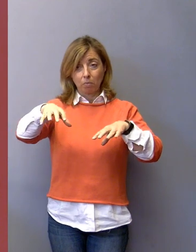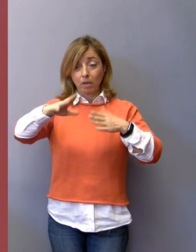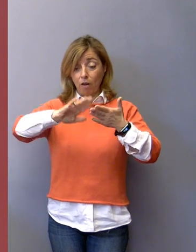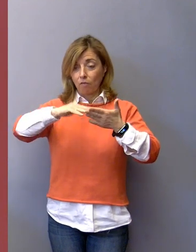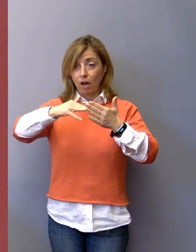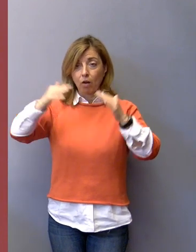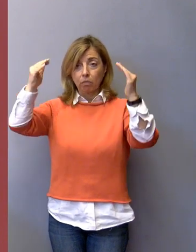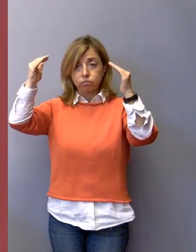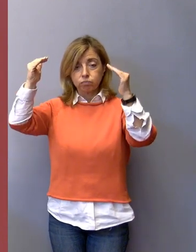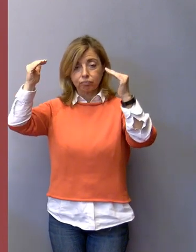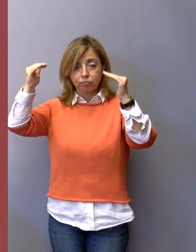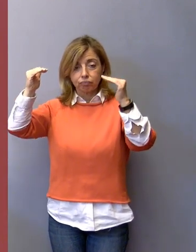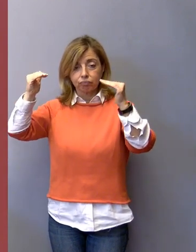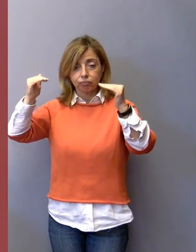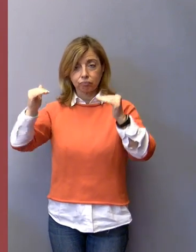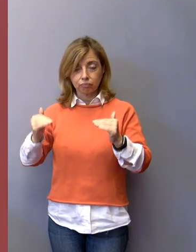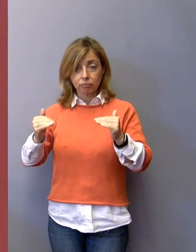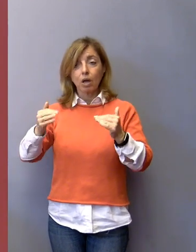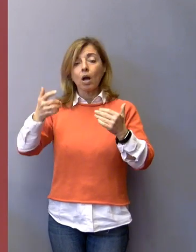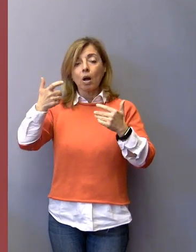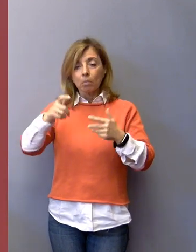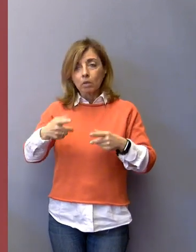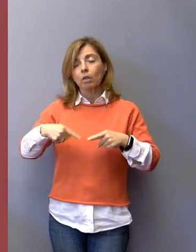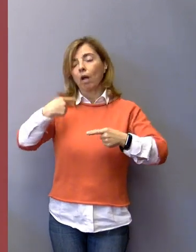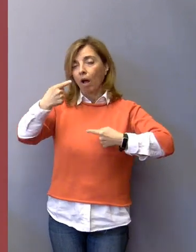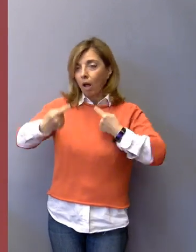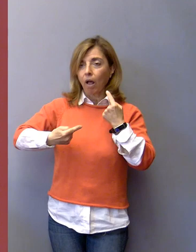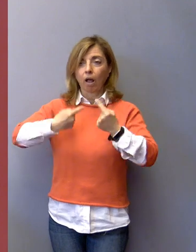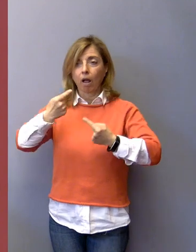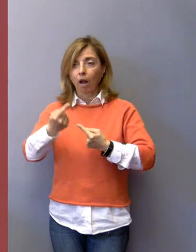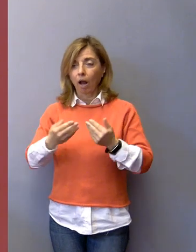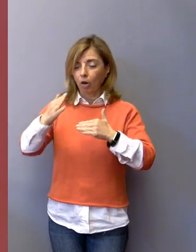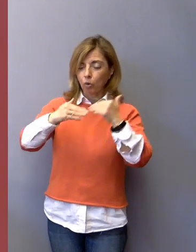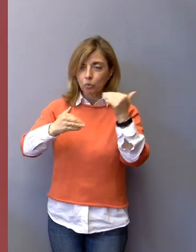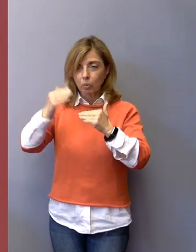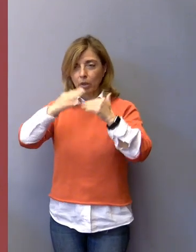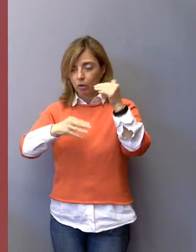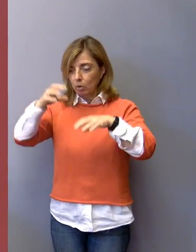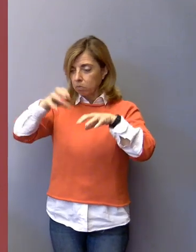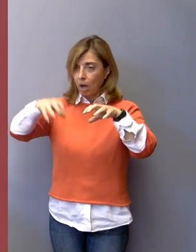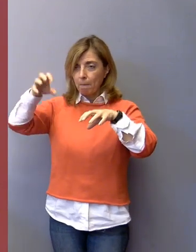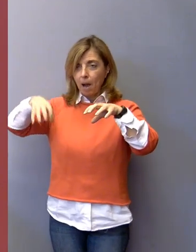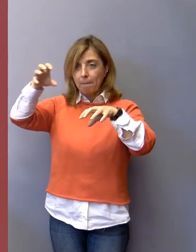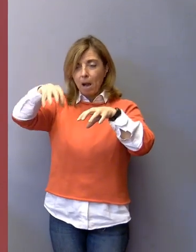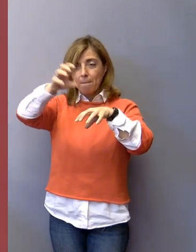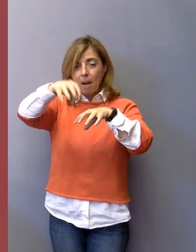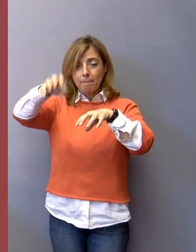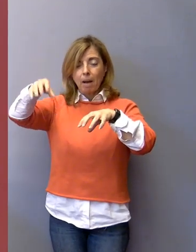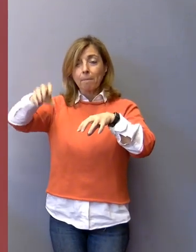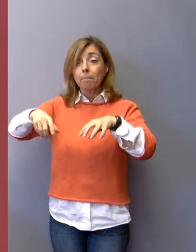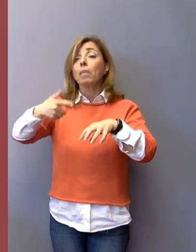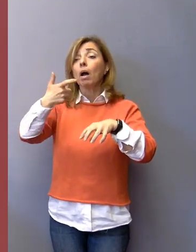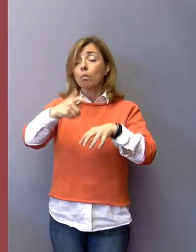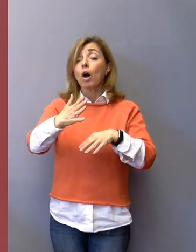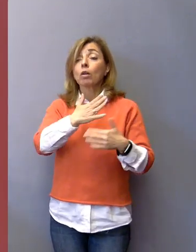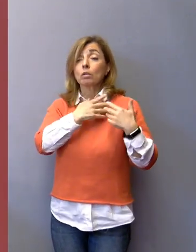notevolmente perché si sarà costruito e costruito il motivo e la responsabilità sarà di questo panino di questo